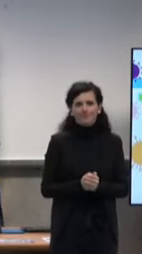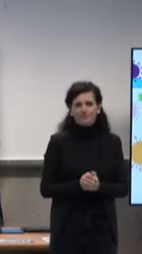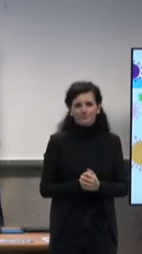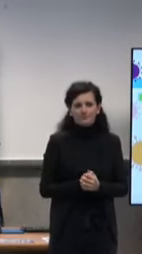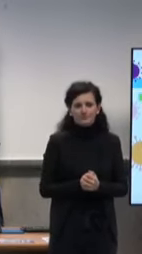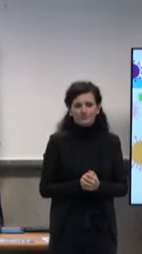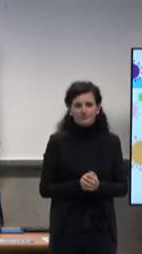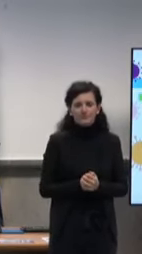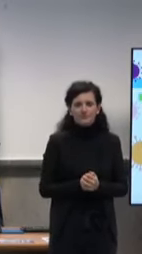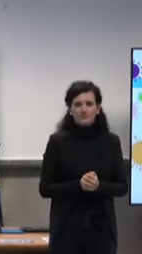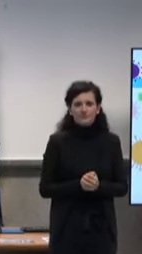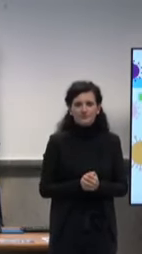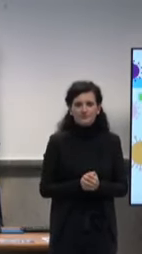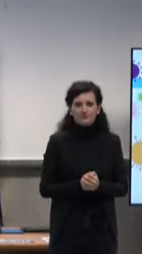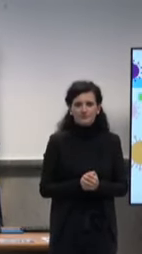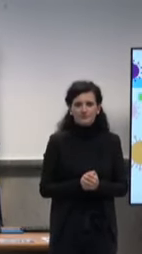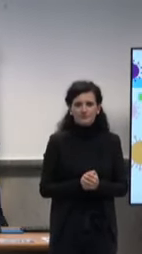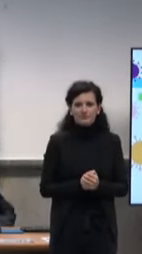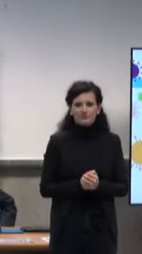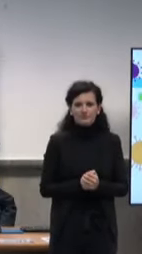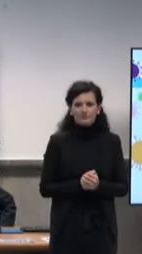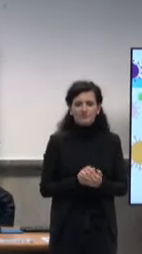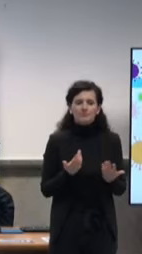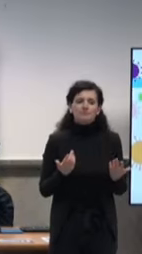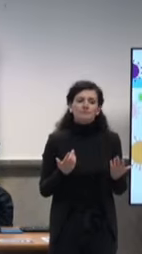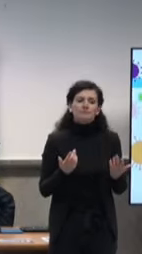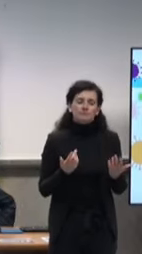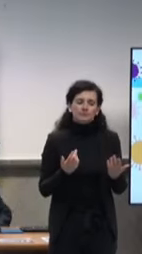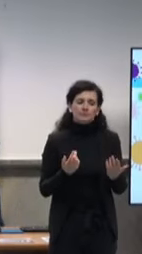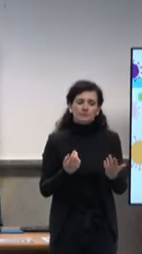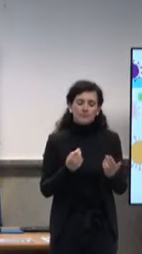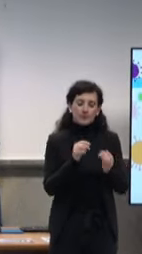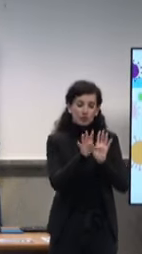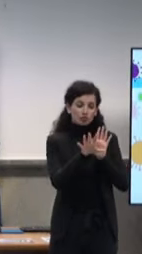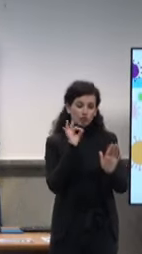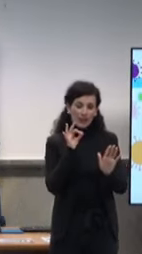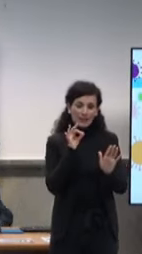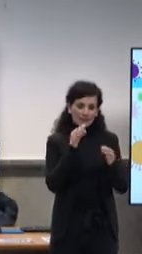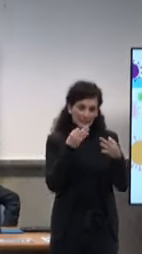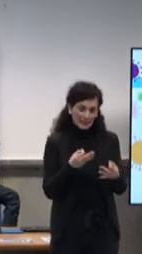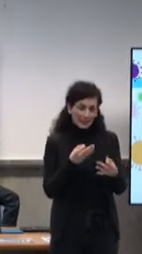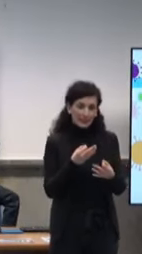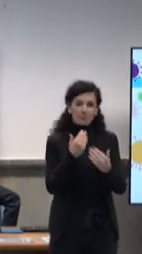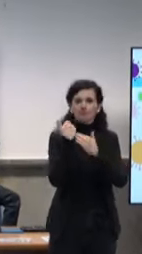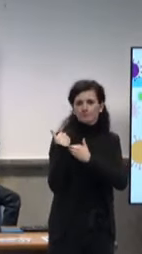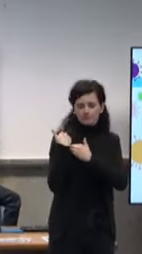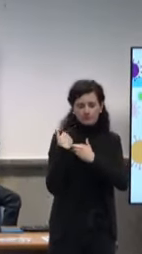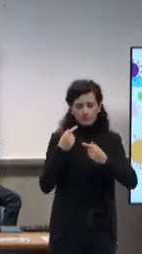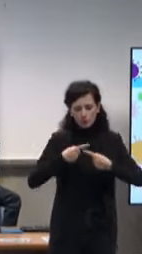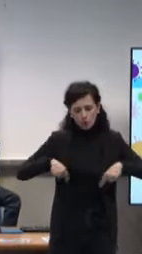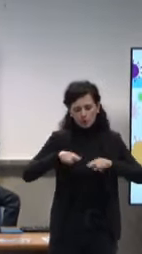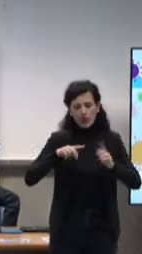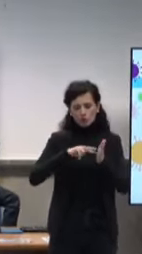e chiaro che l'atteggiamento che le scelte che dovranno essere prese da parte di un comitato tecnico scientifico